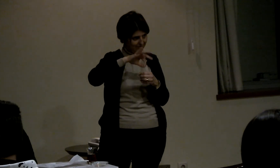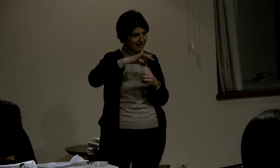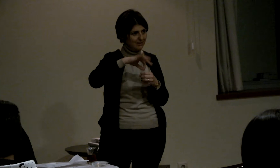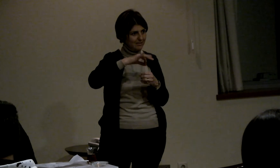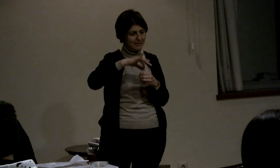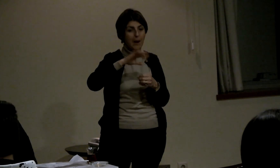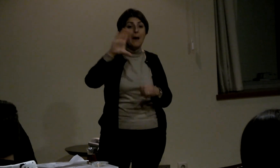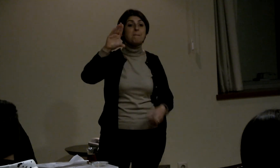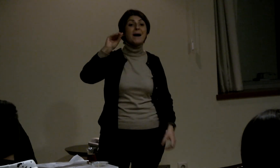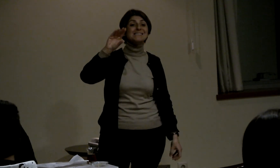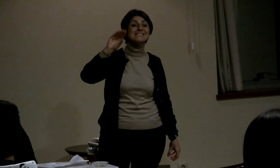Evet. Pasta.